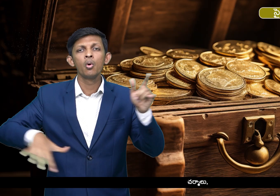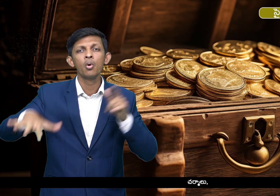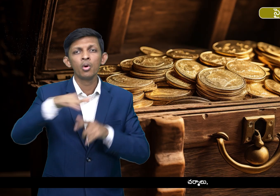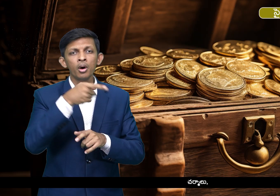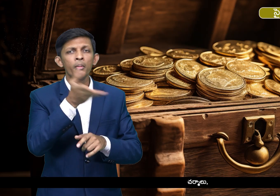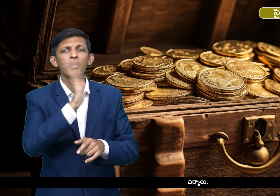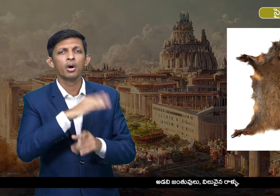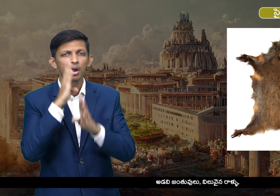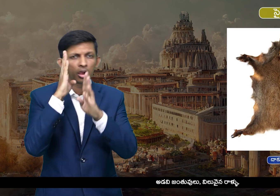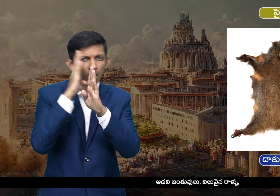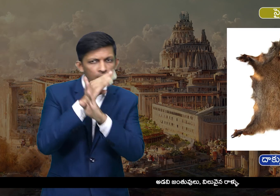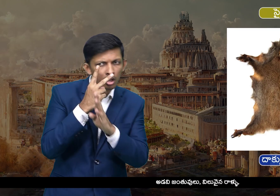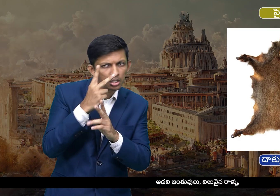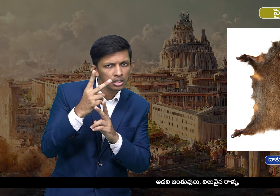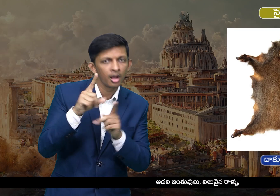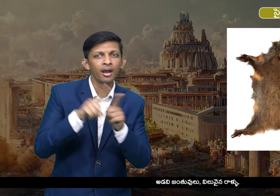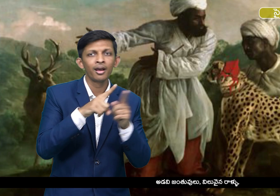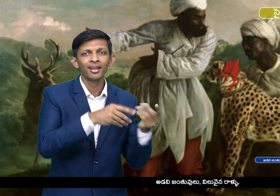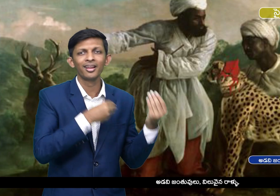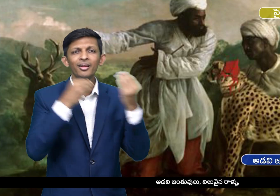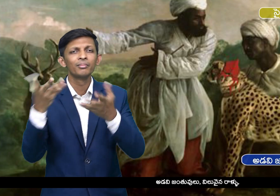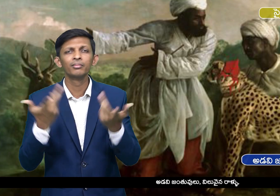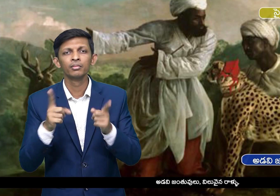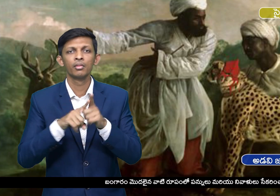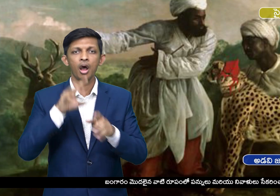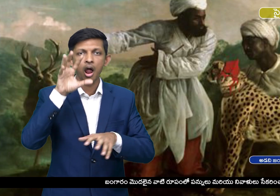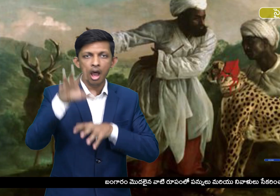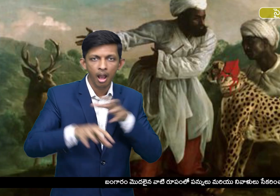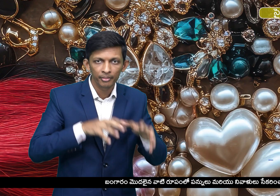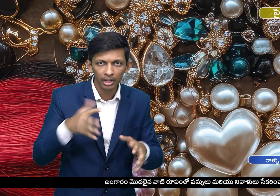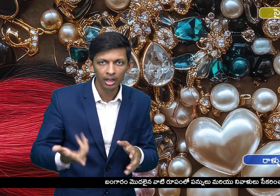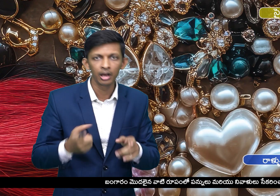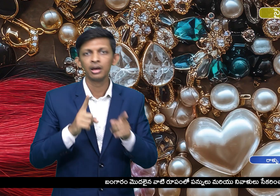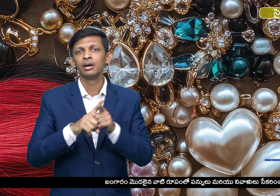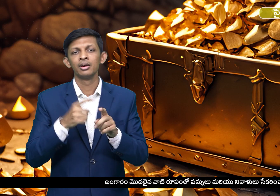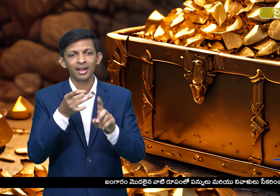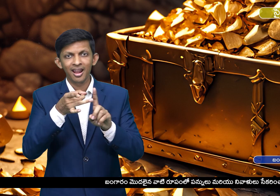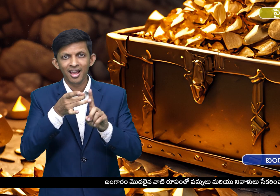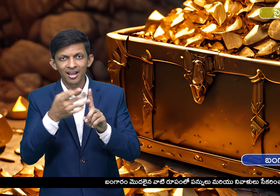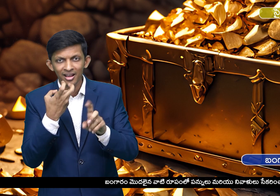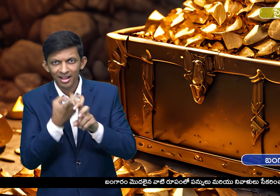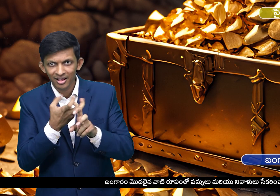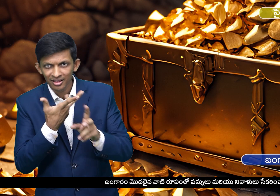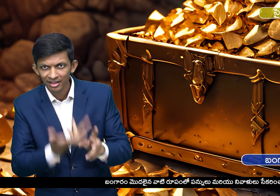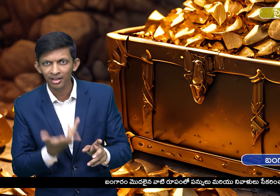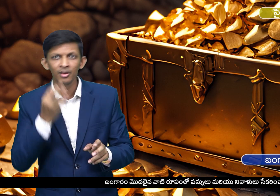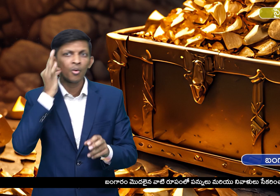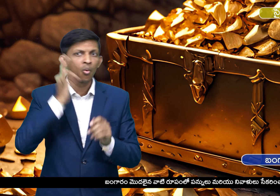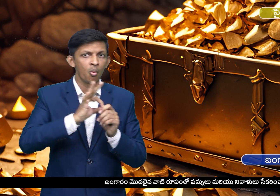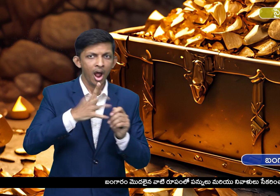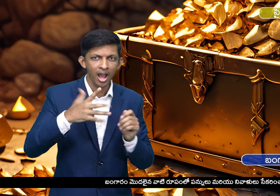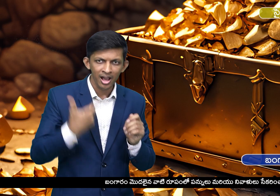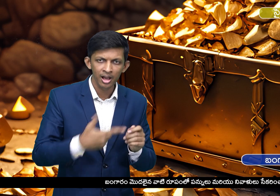చర్మాలు, అడవి జంతువులు, విలువైన రాళ్ళు, బంగారం మొదలైన వాటి రూపంలో పన్నులు